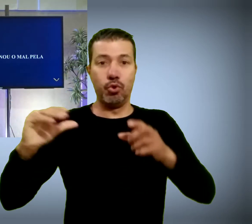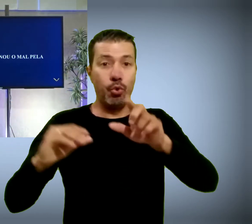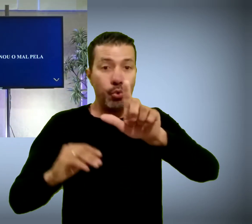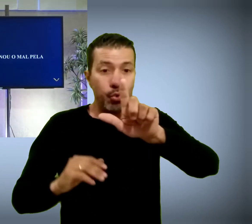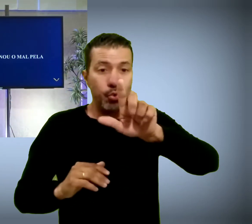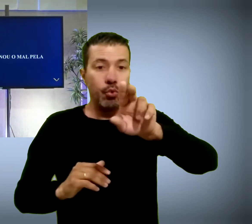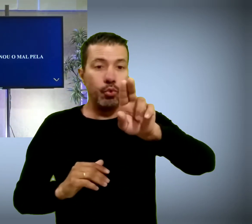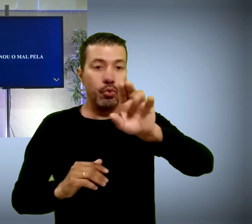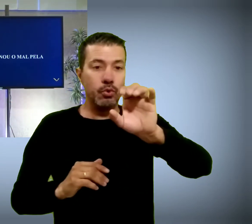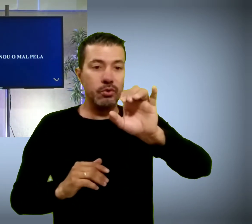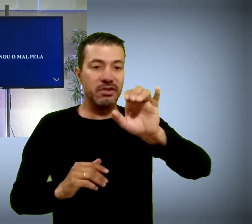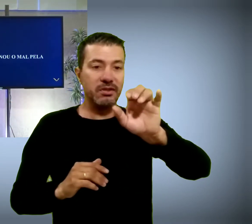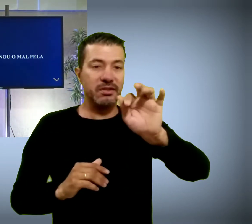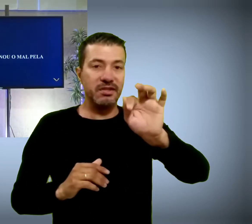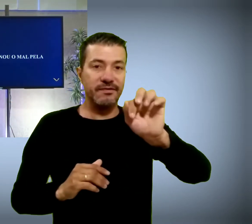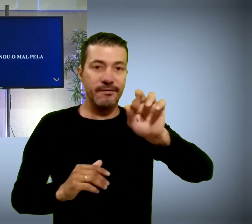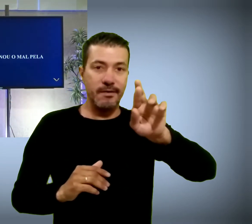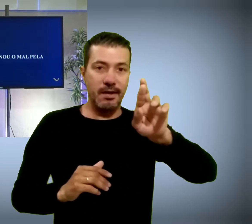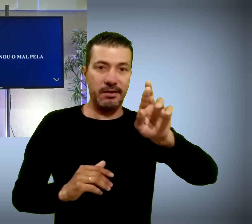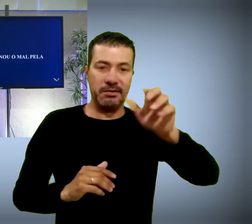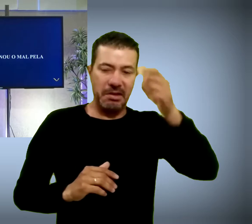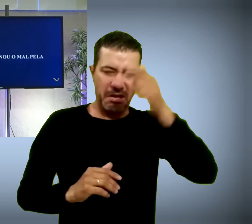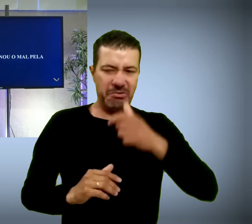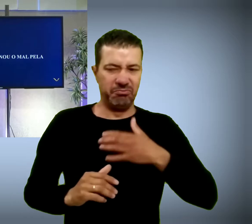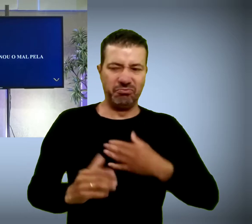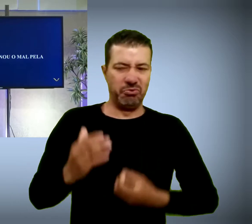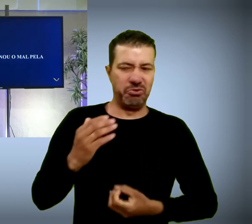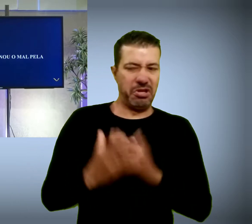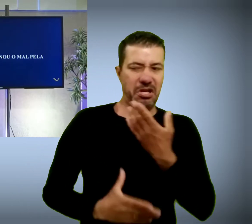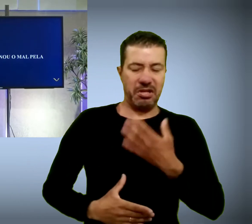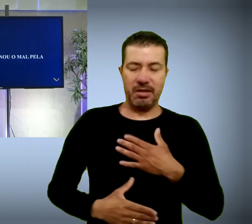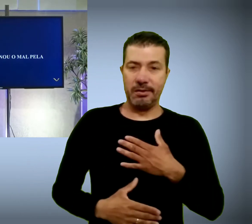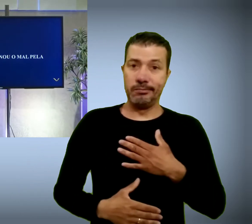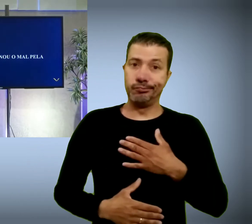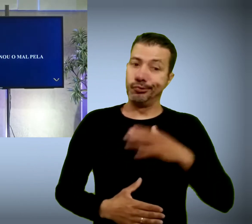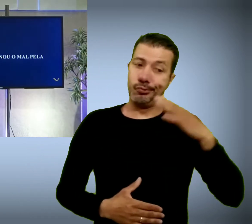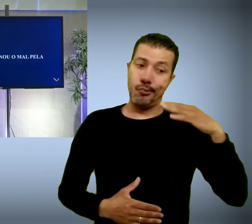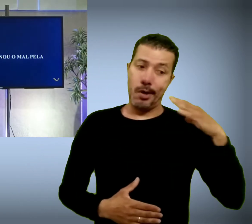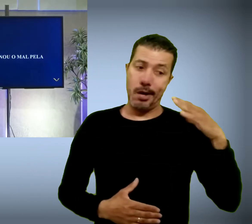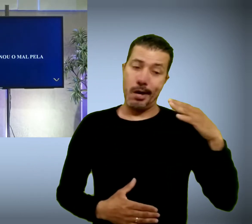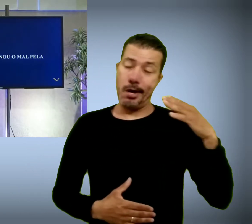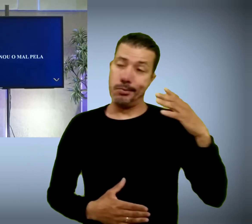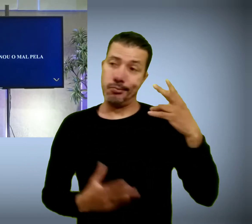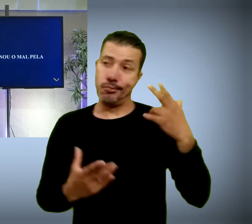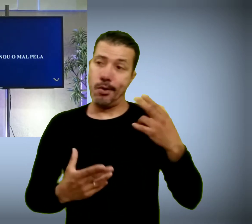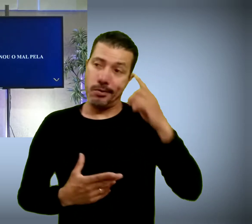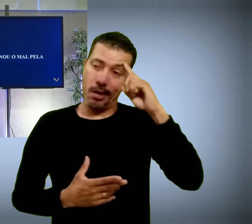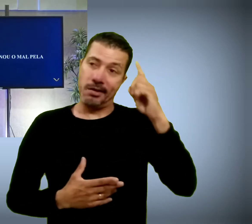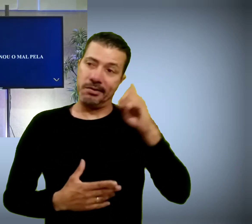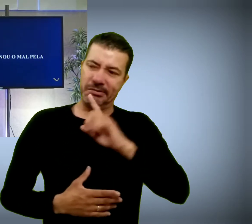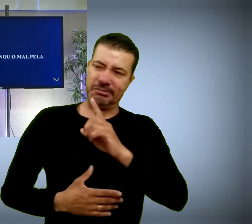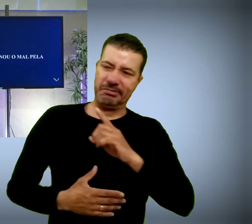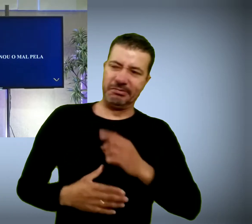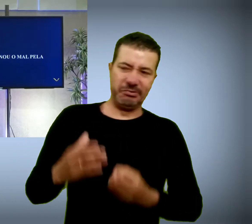Mas algum outro anjo poderia ter tido a mesma ideia do que Lúcifer. Eu também não criaria